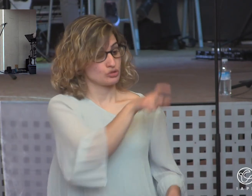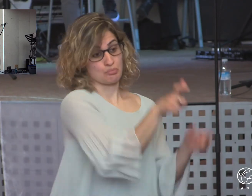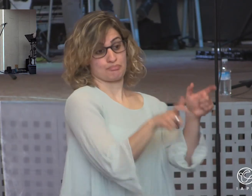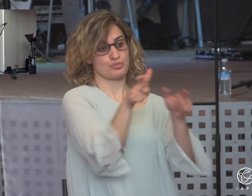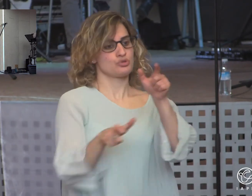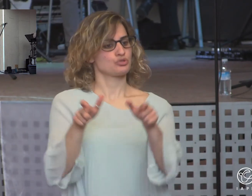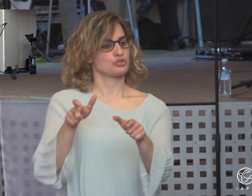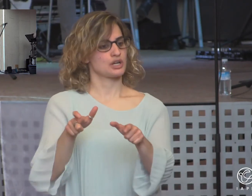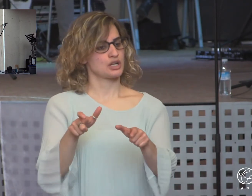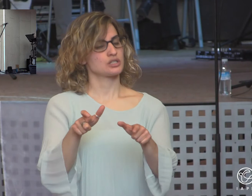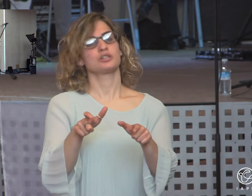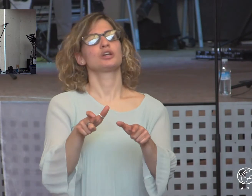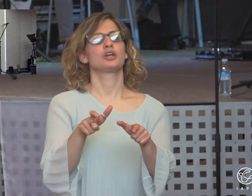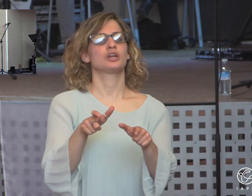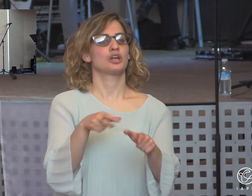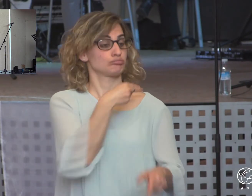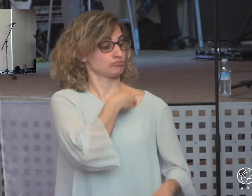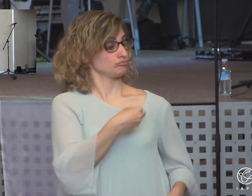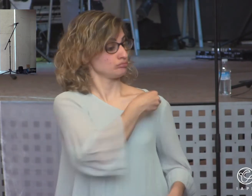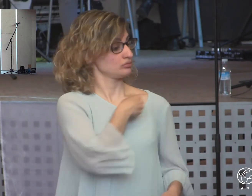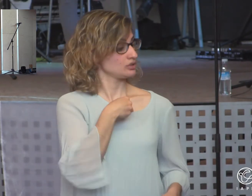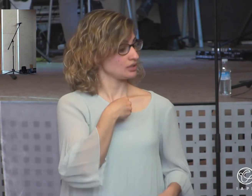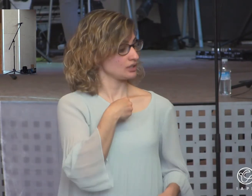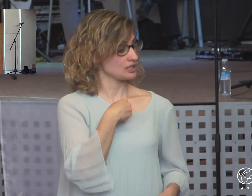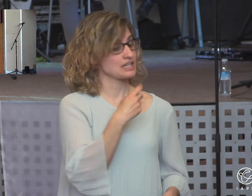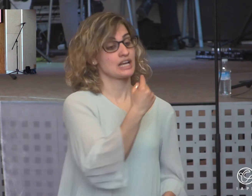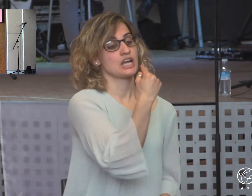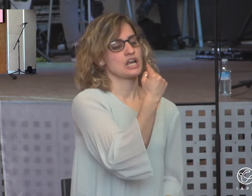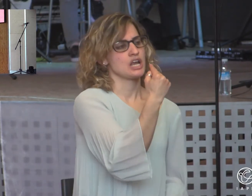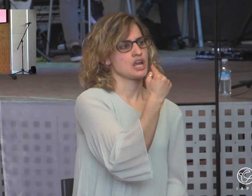con los 12.